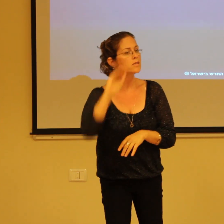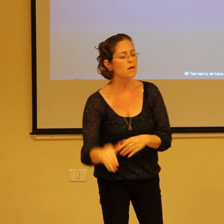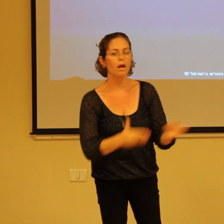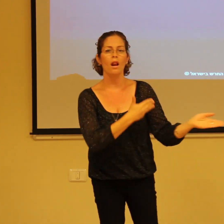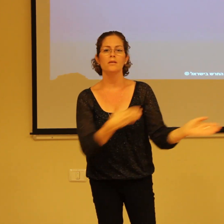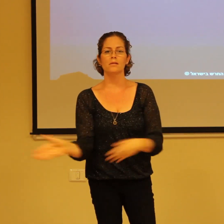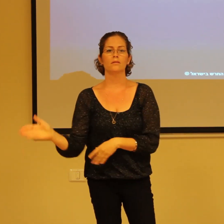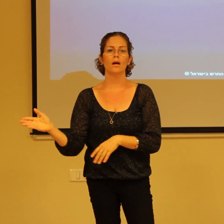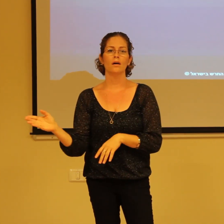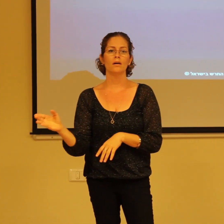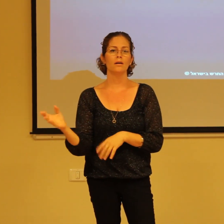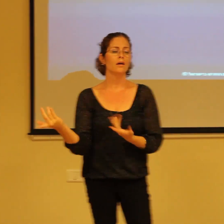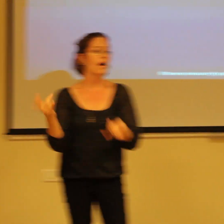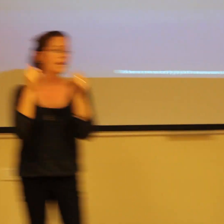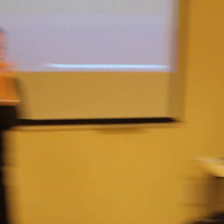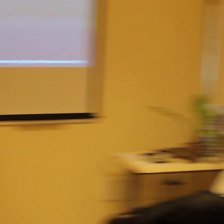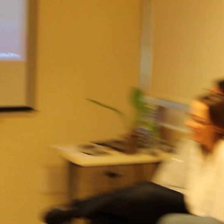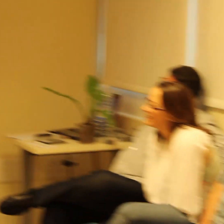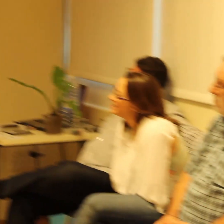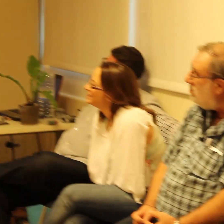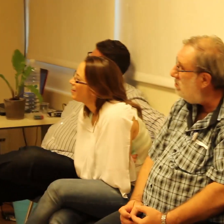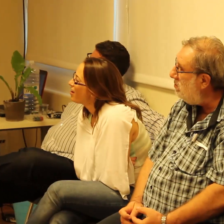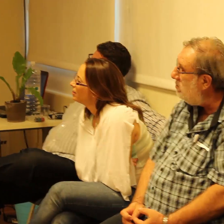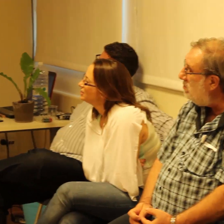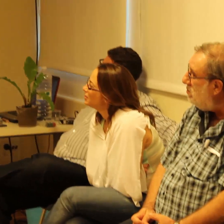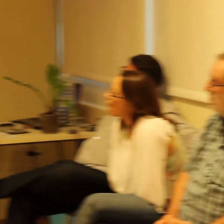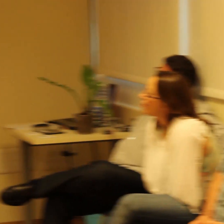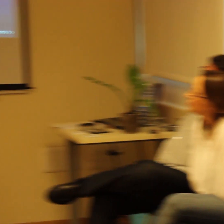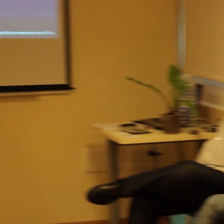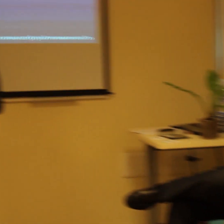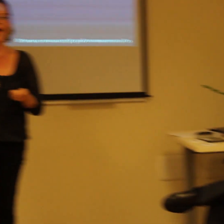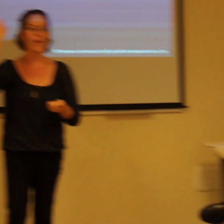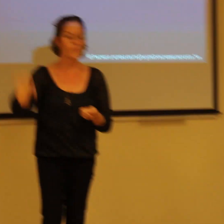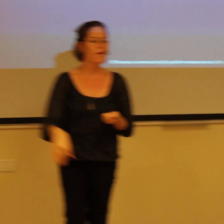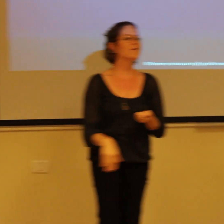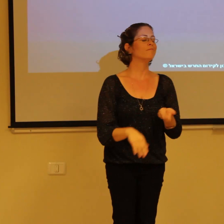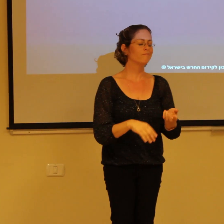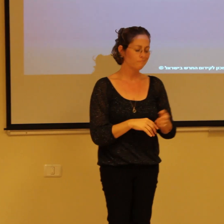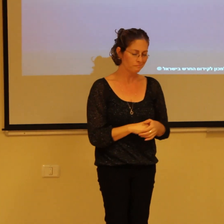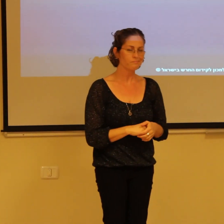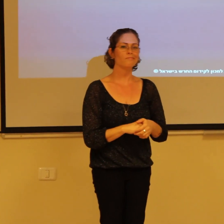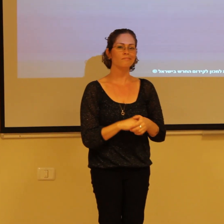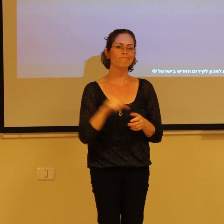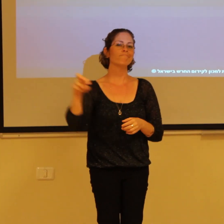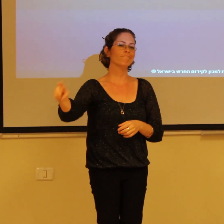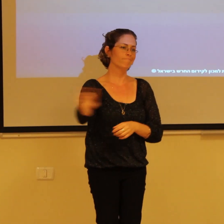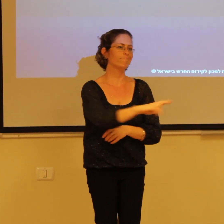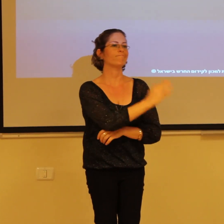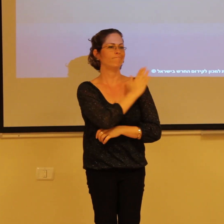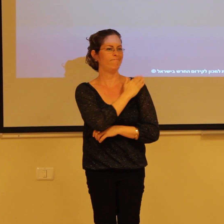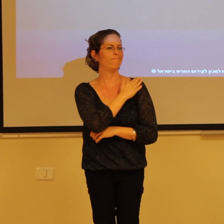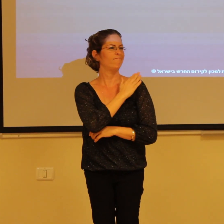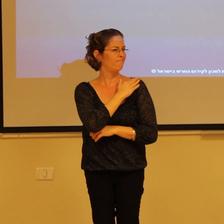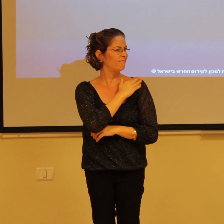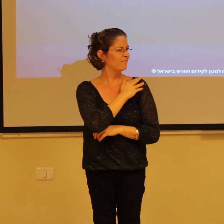שלי למדו מגיל מאוד צעיר אפילו להסתדר. כי הם הבינו שלצרוח, אמא לא מגיעה לפעמים. אז באו וקראו